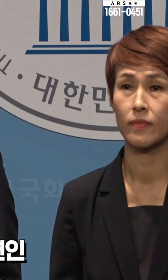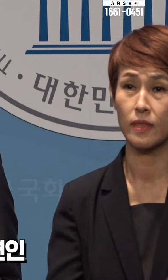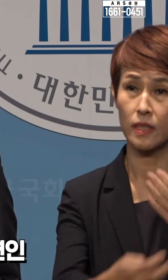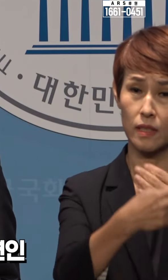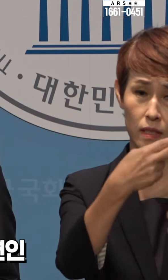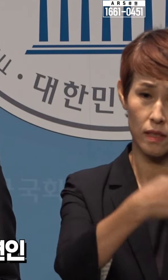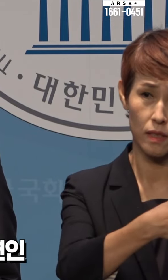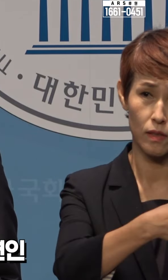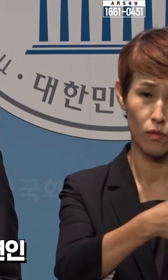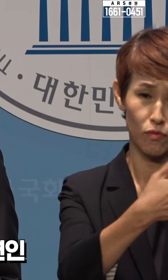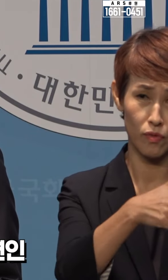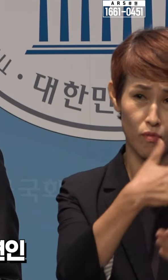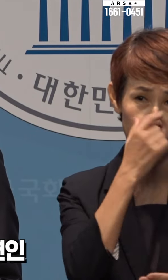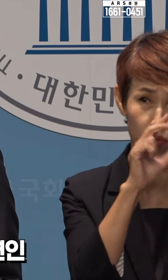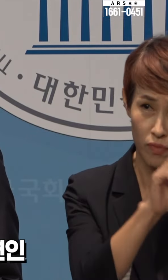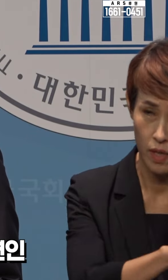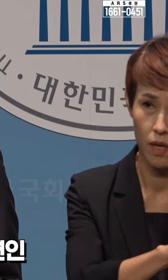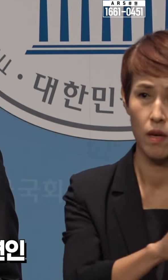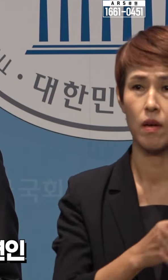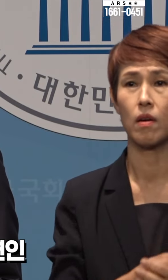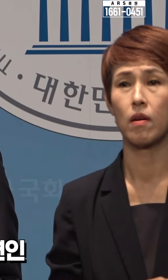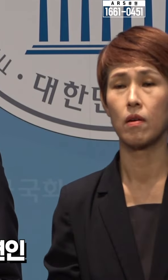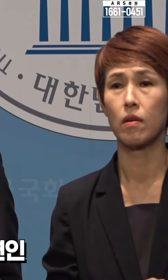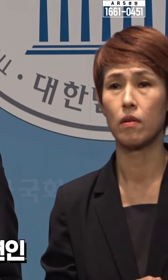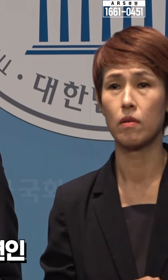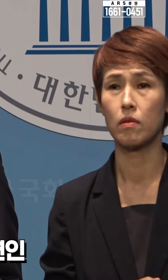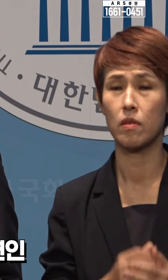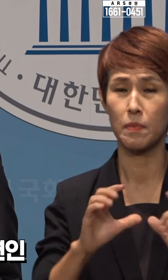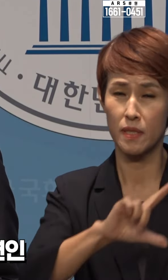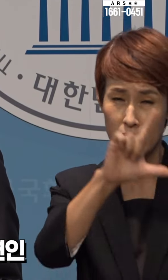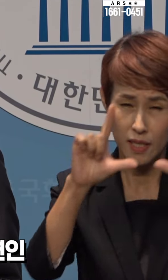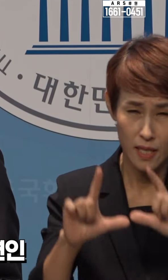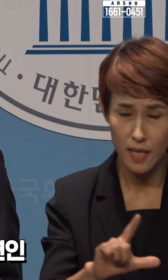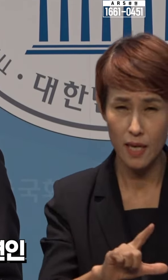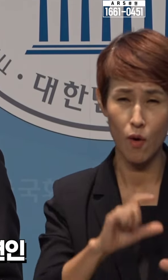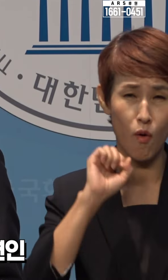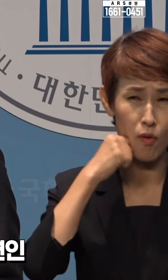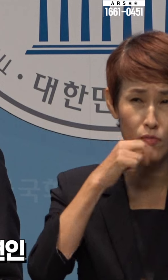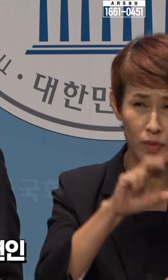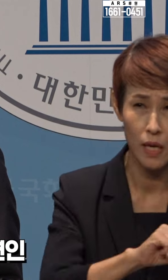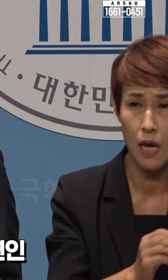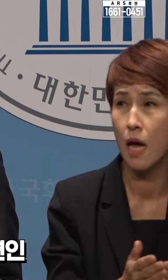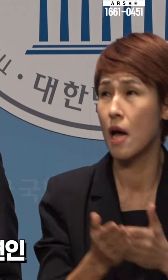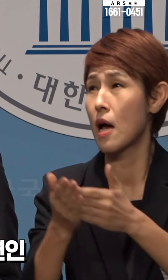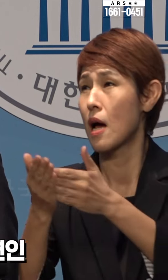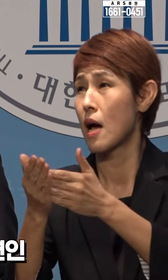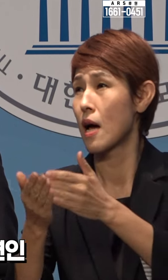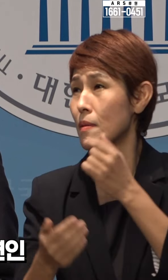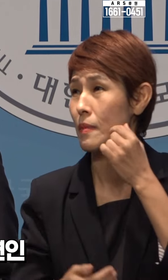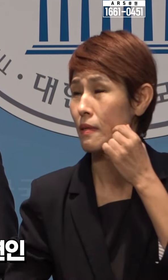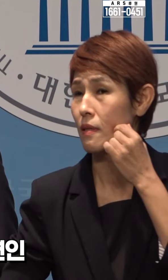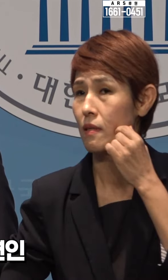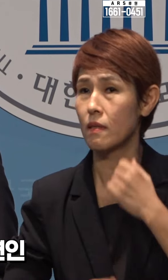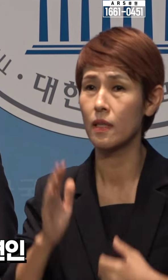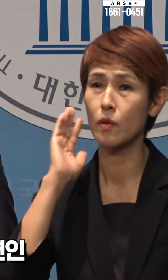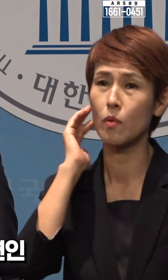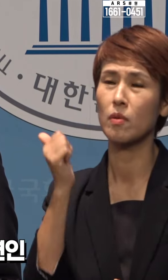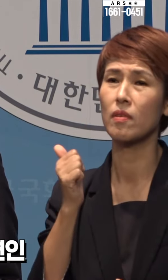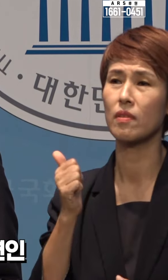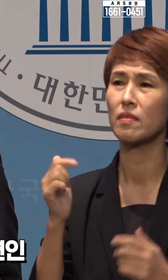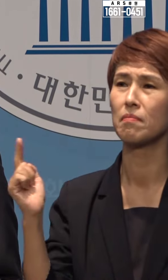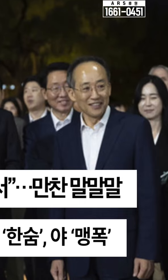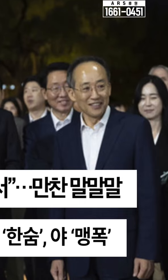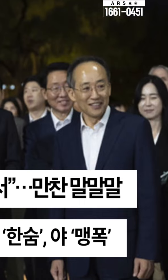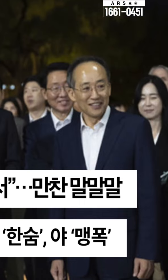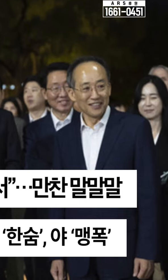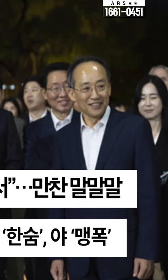의료 대란과 민생 위기는 말도 꺼내지 못할 거면서 고기 만찬은 도대체 왜 한